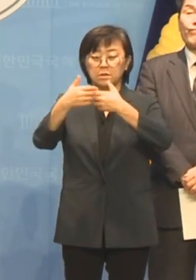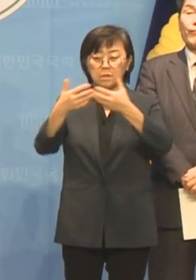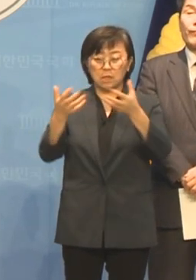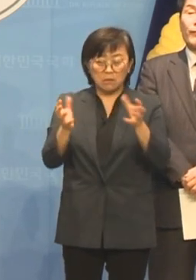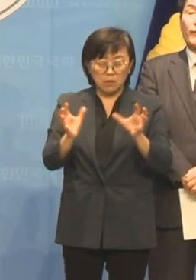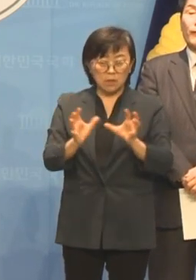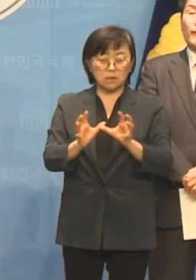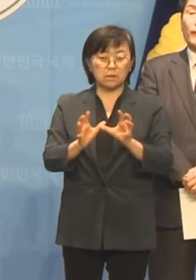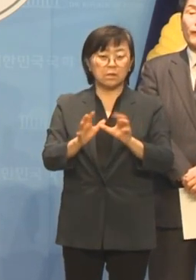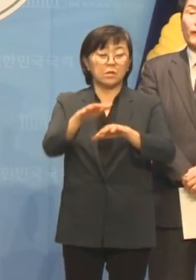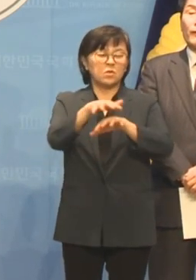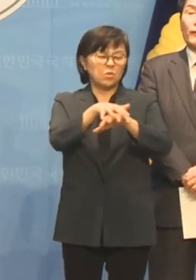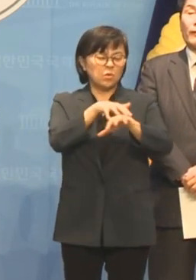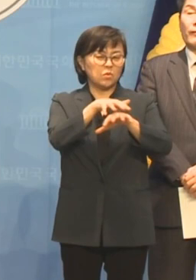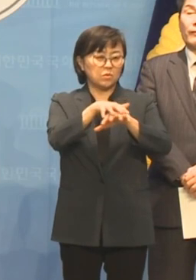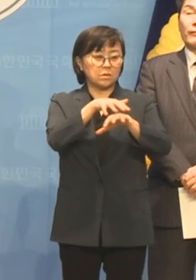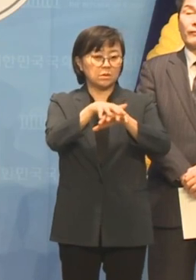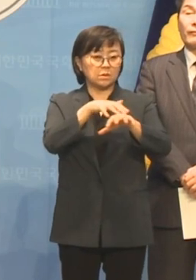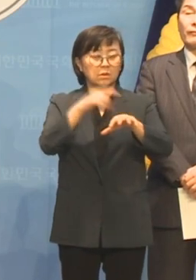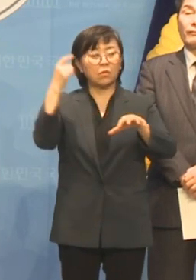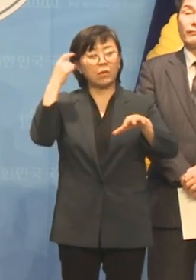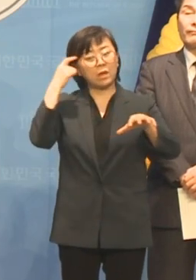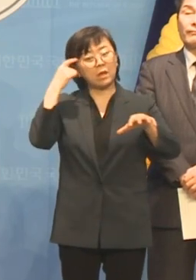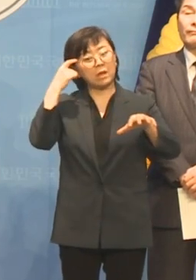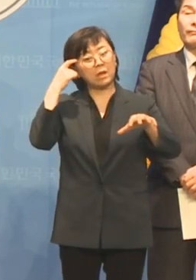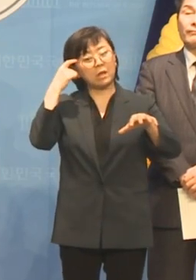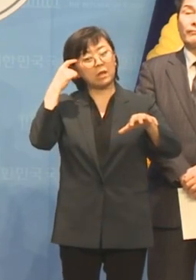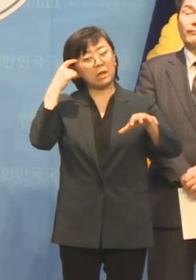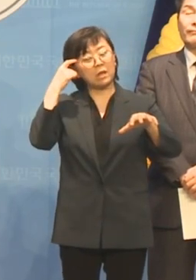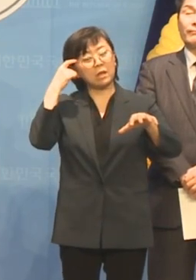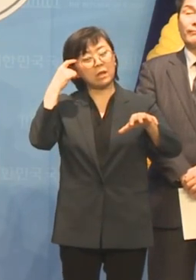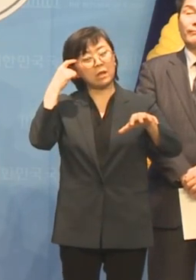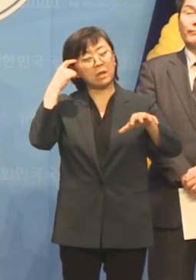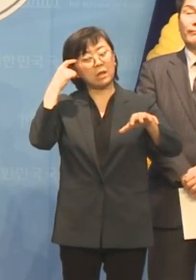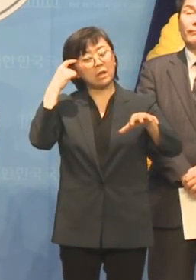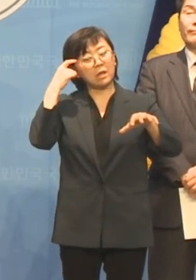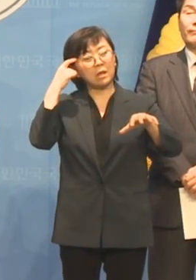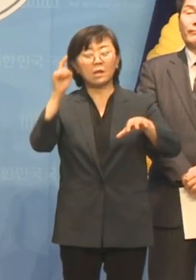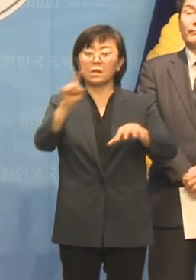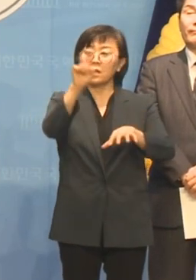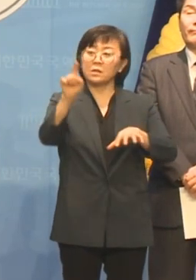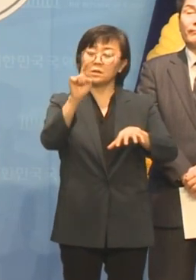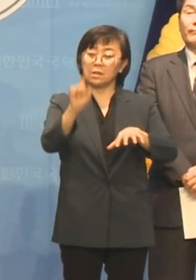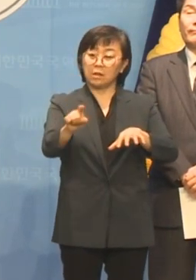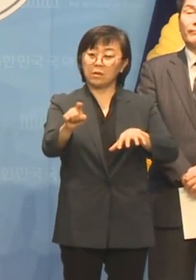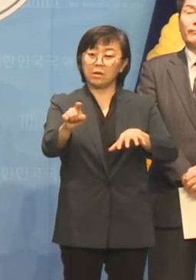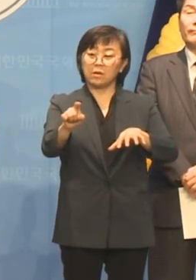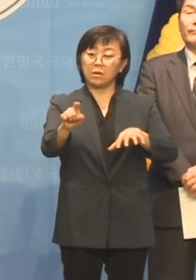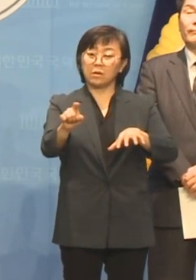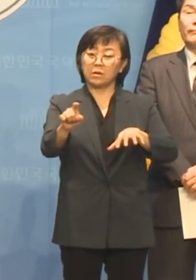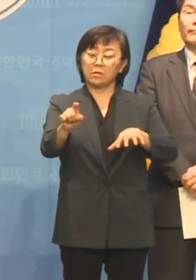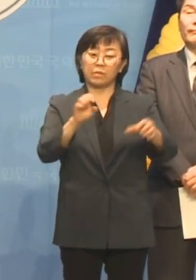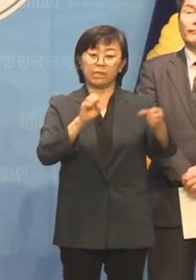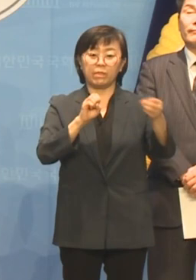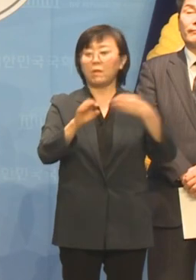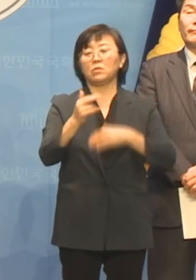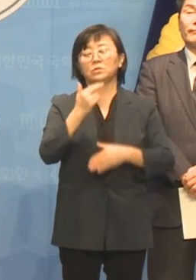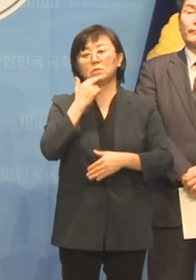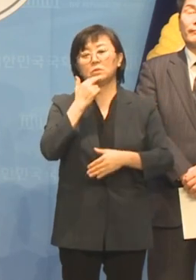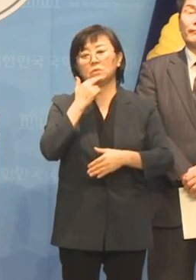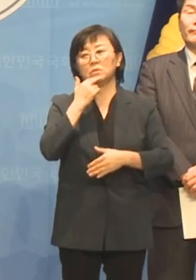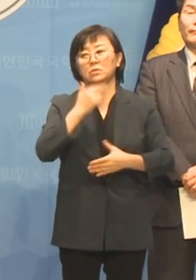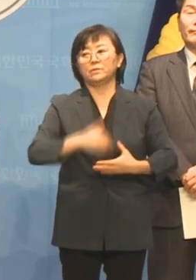수사정보정책관실에서 조직적으로 왜 했을까요? 그 왜 했을까에 대한 답이 지금